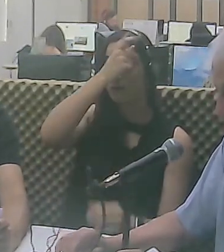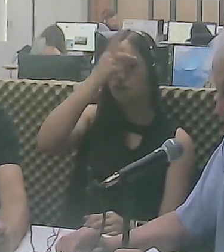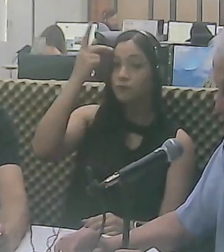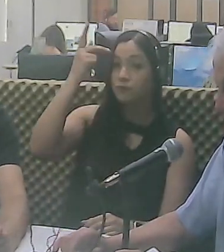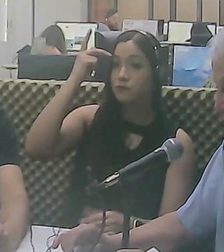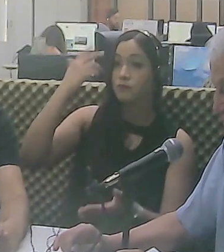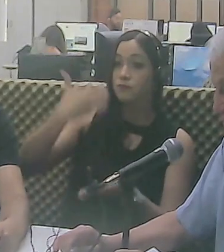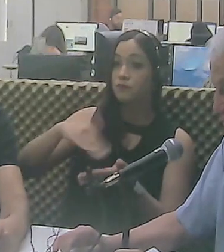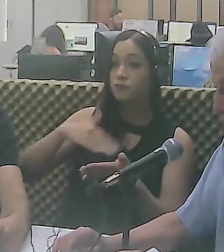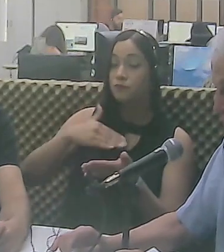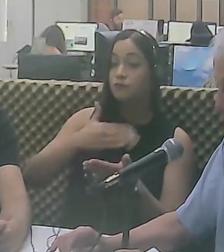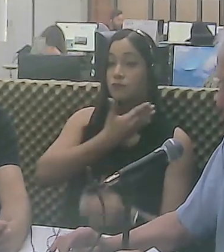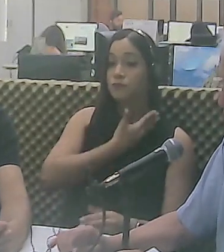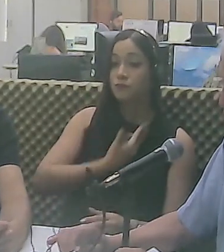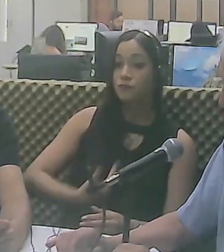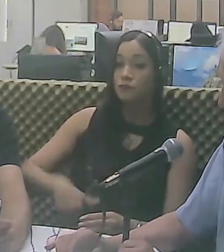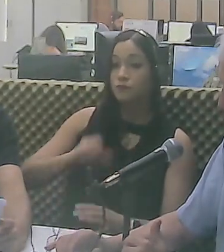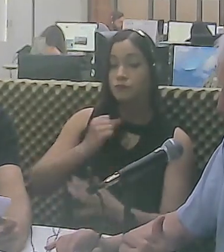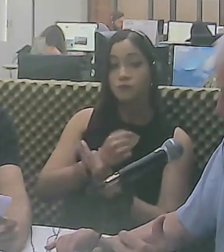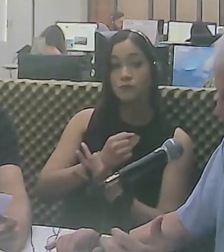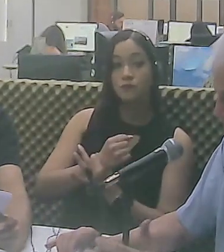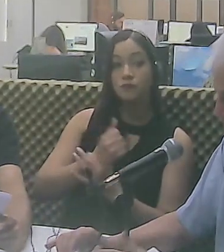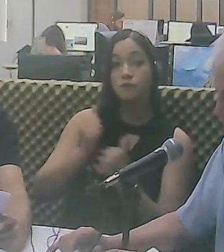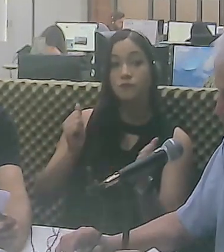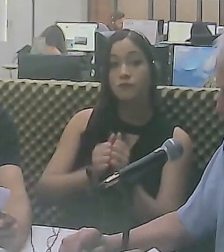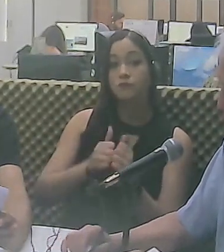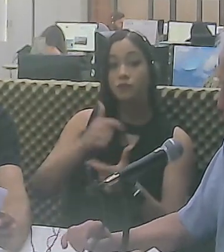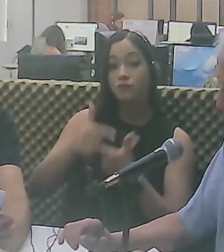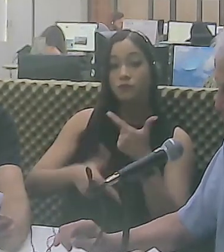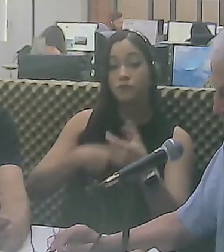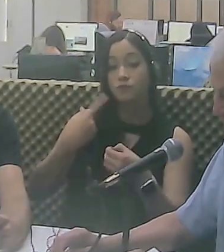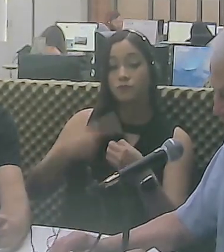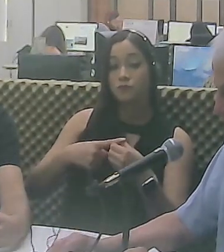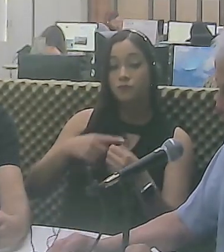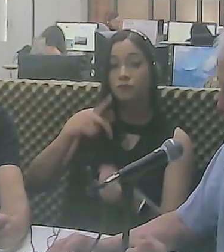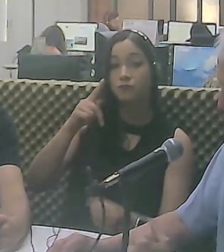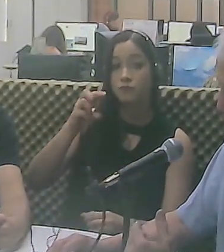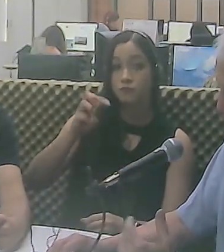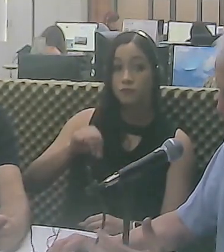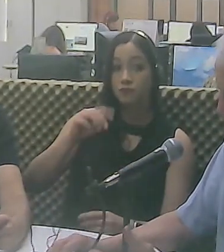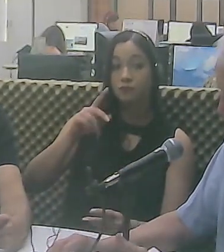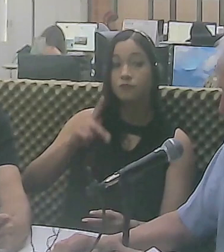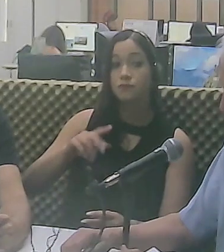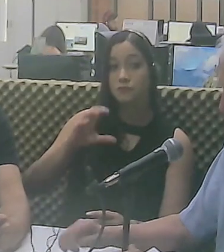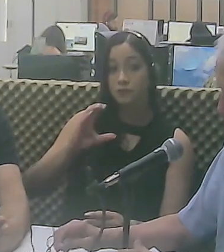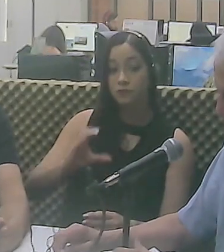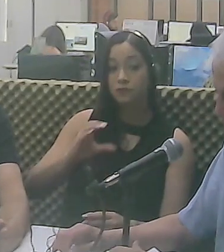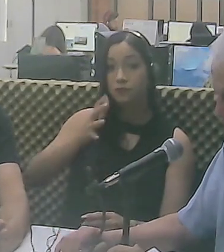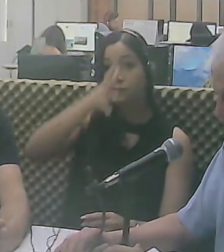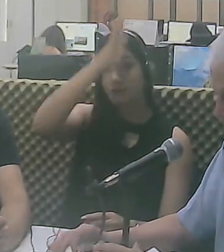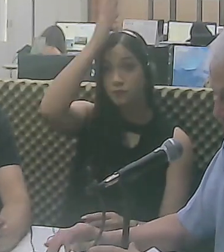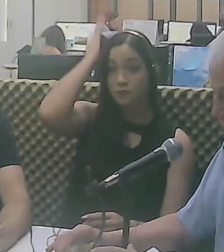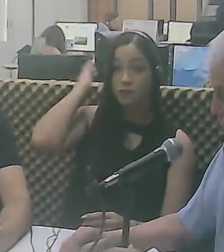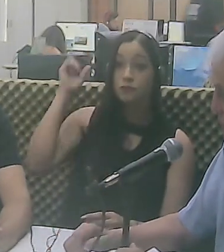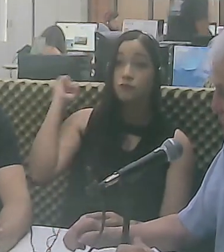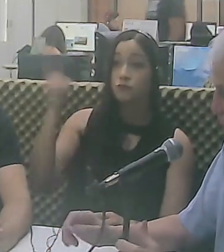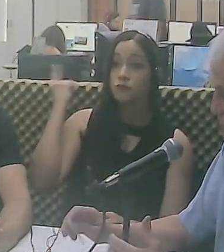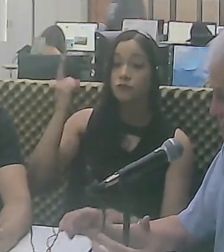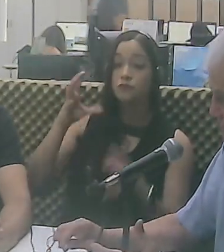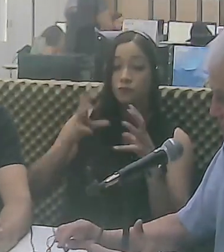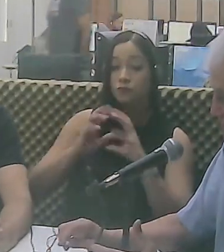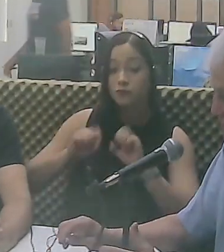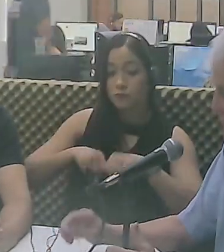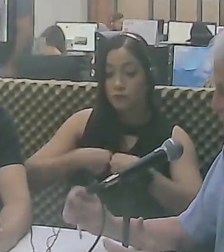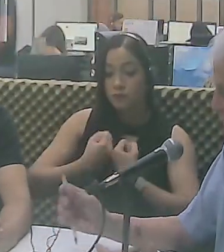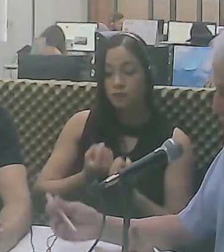Secretaria de Segurança Pública juntamente com a secretaria de serviço humano Polícia Militar Polícia Civil bombeiro enfim todas